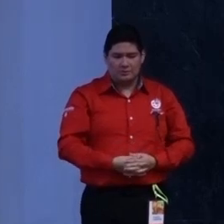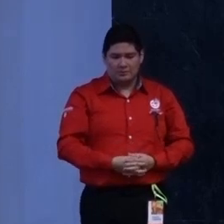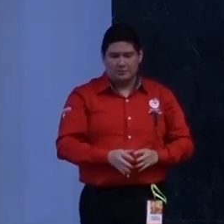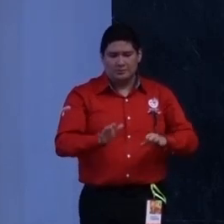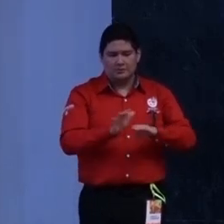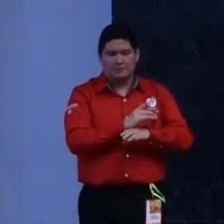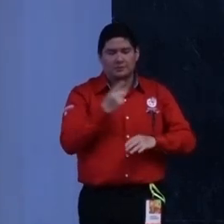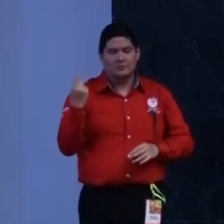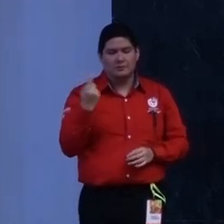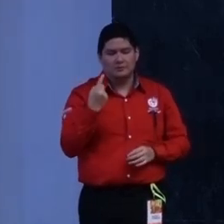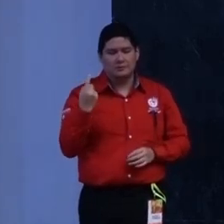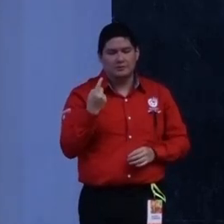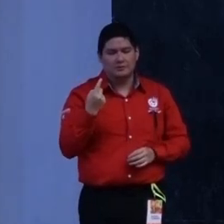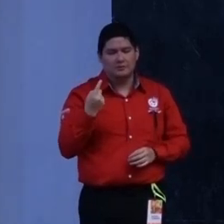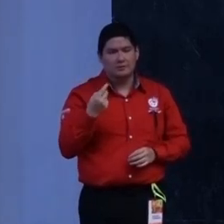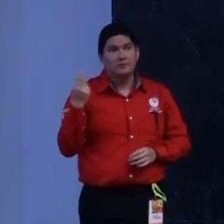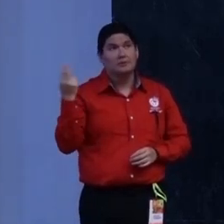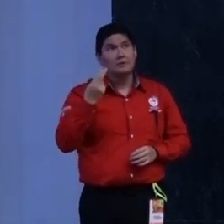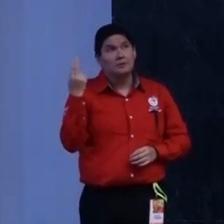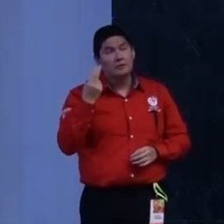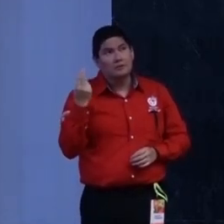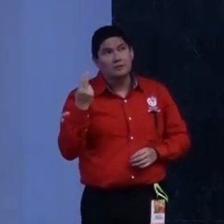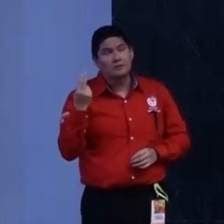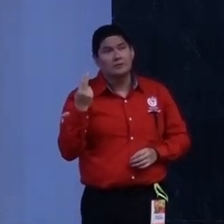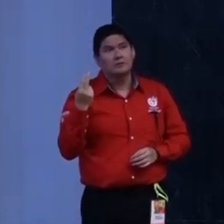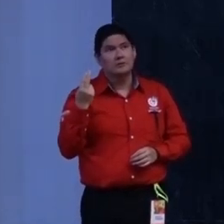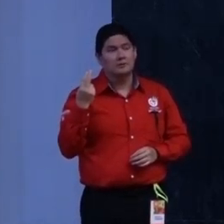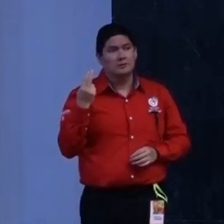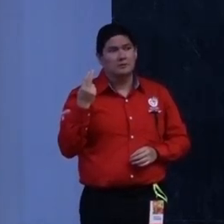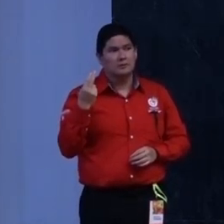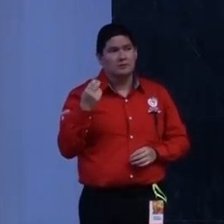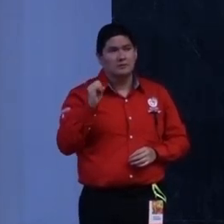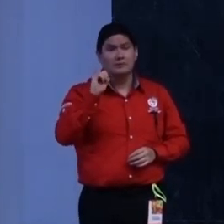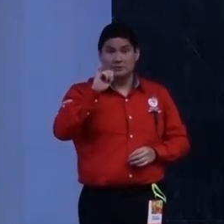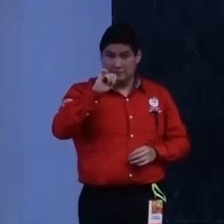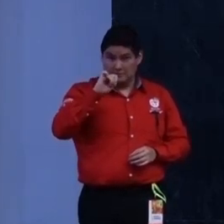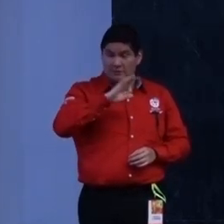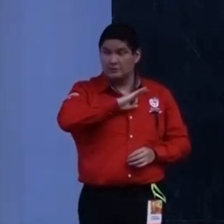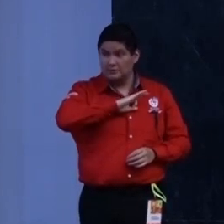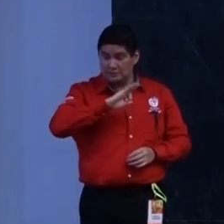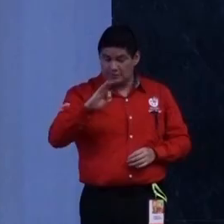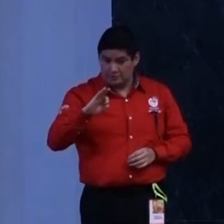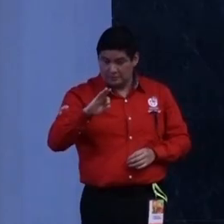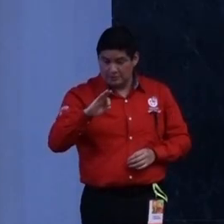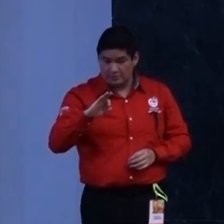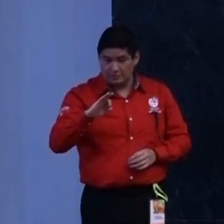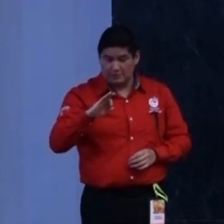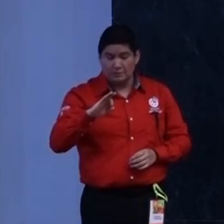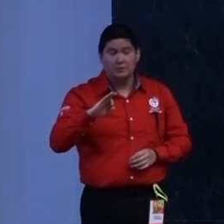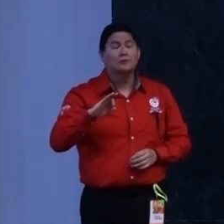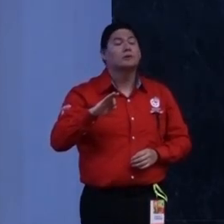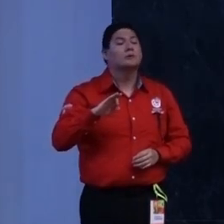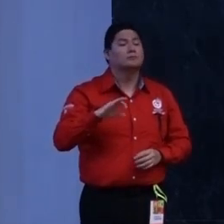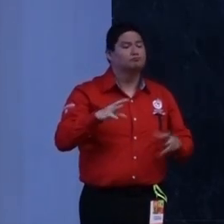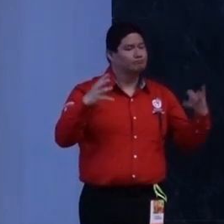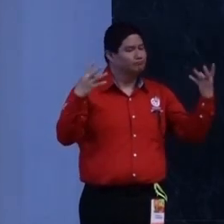¿Por qué? Porque lo necesita. Y si tú consigues una química